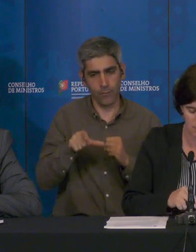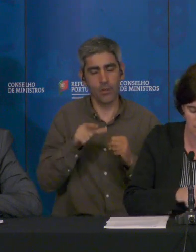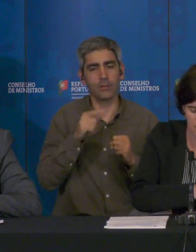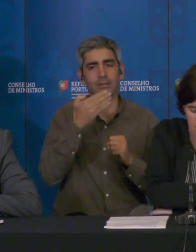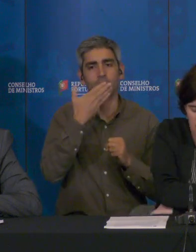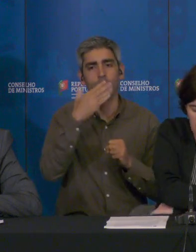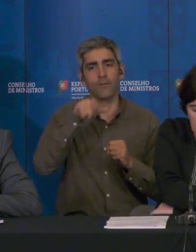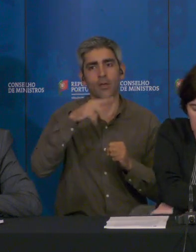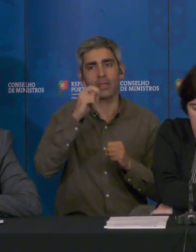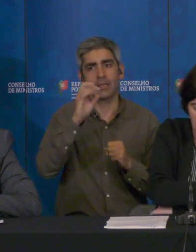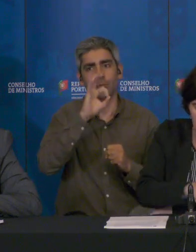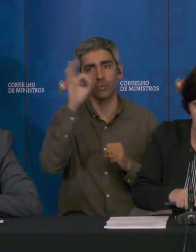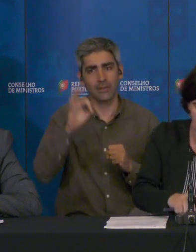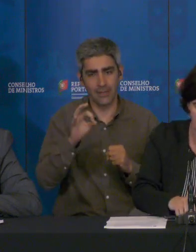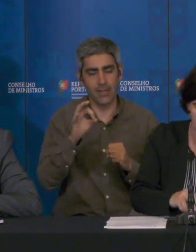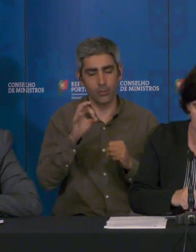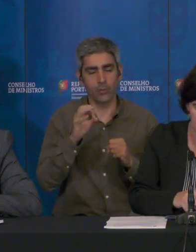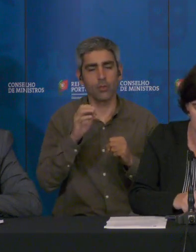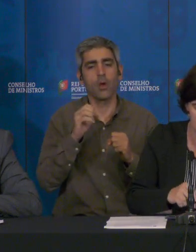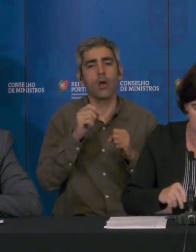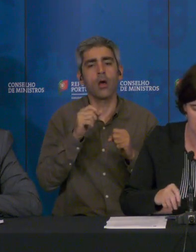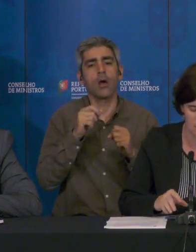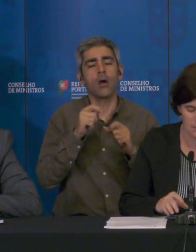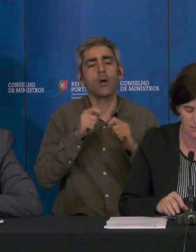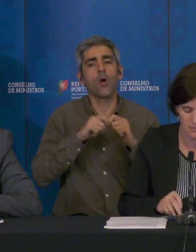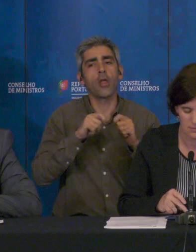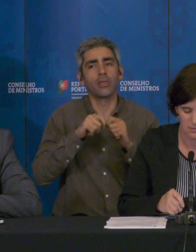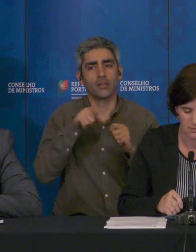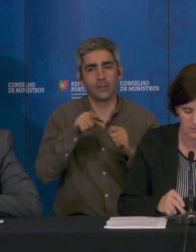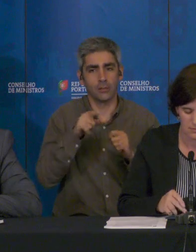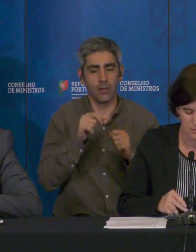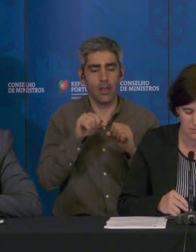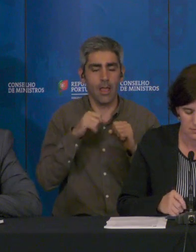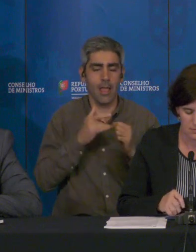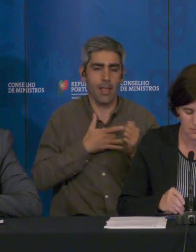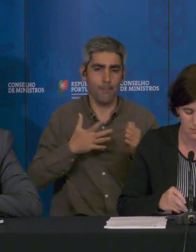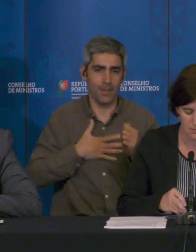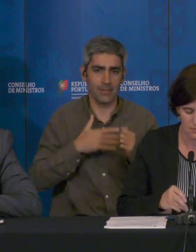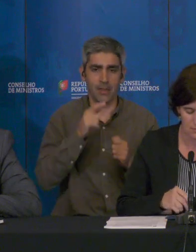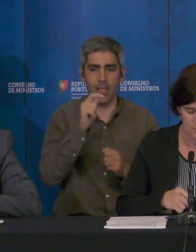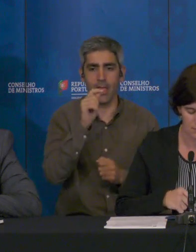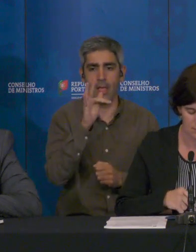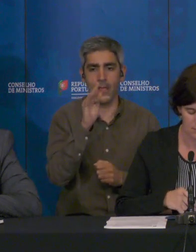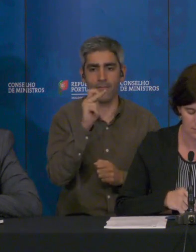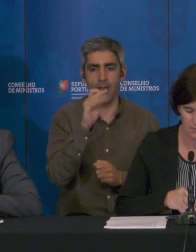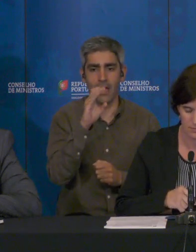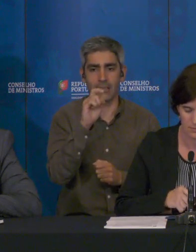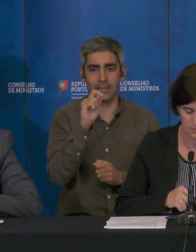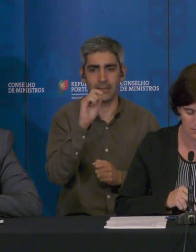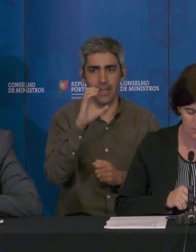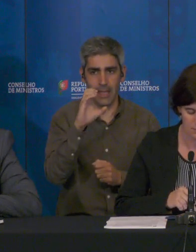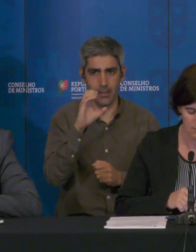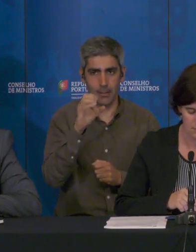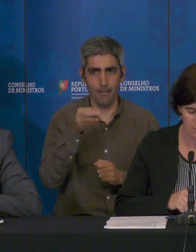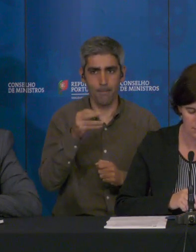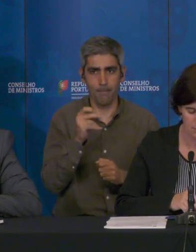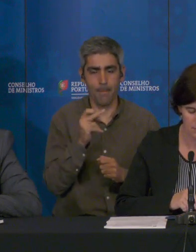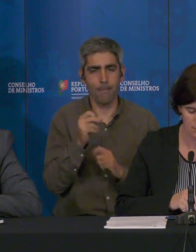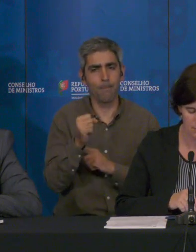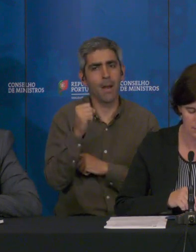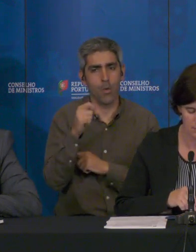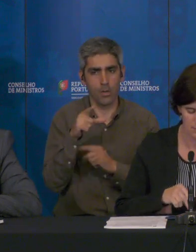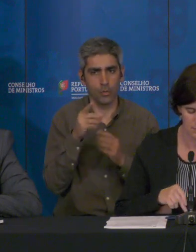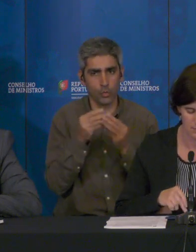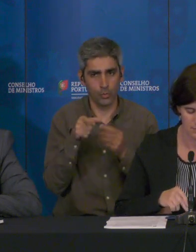capital da sociedade EFASEC Power Solutions. Esta participação social é detida por uma sociedade